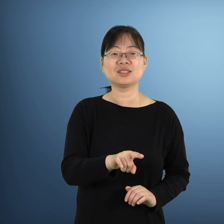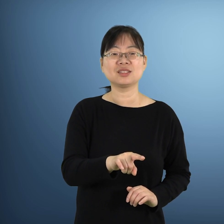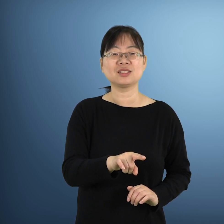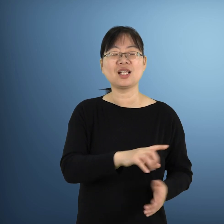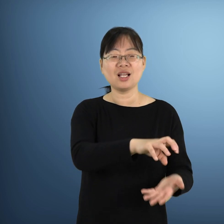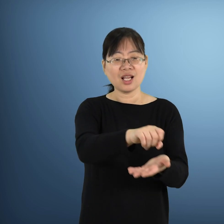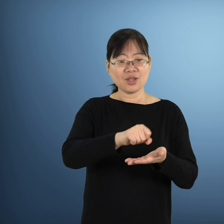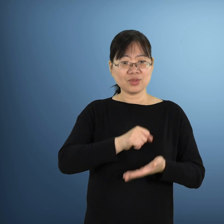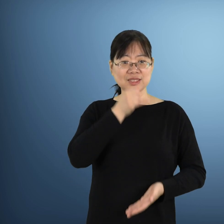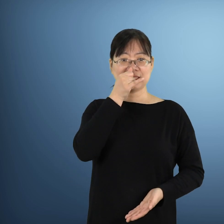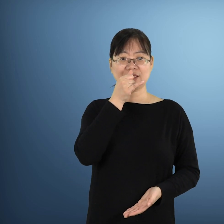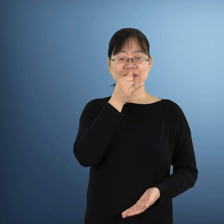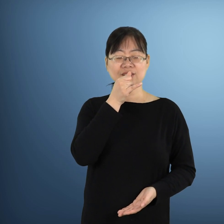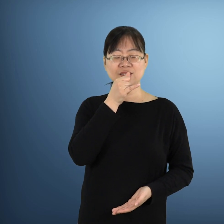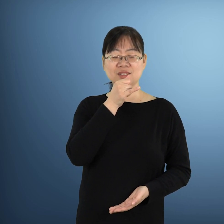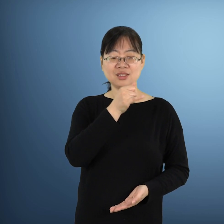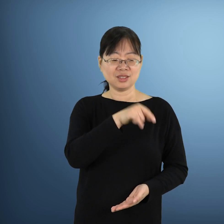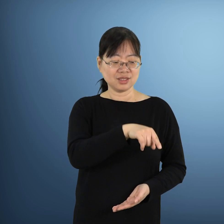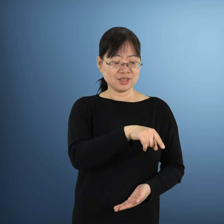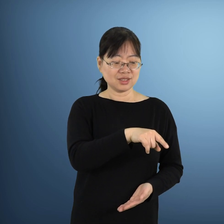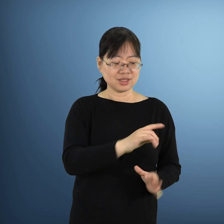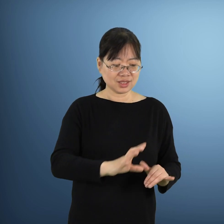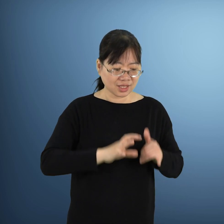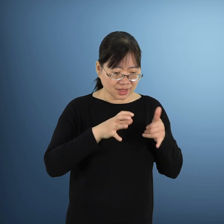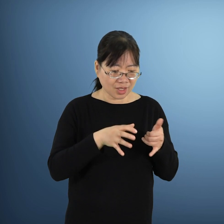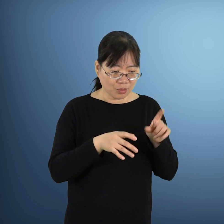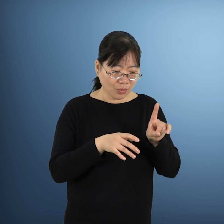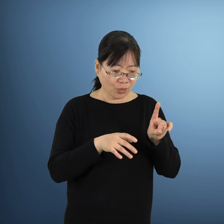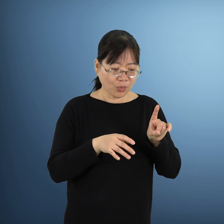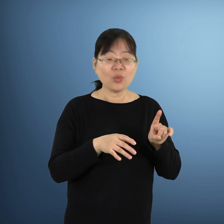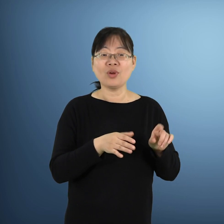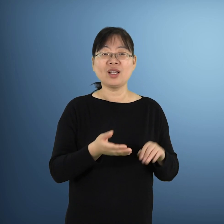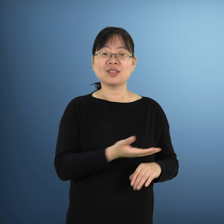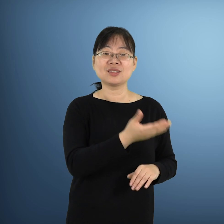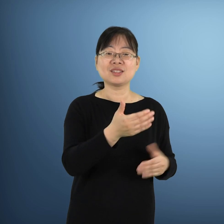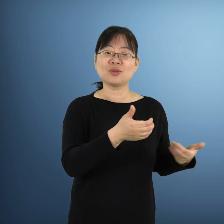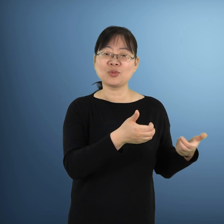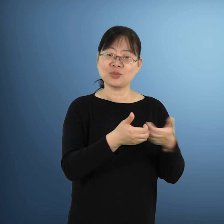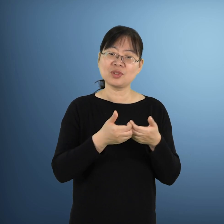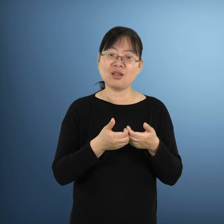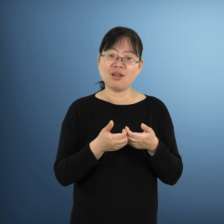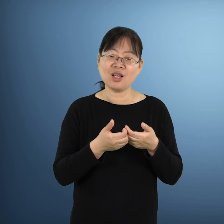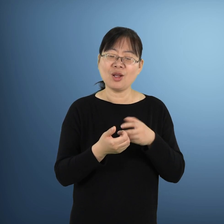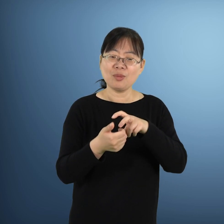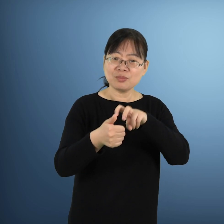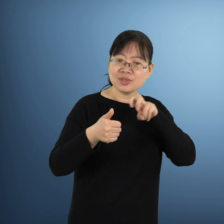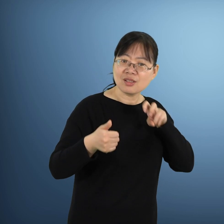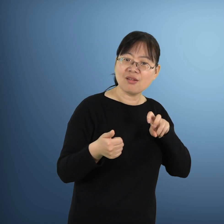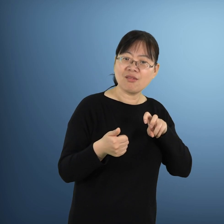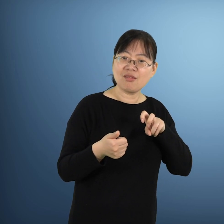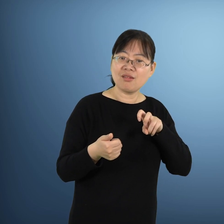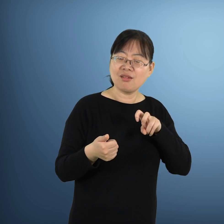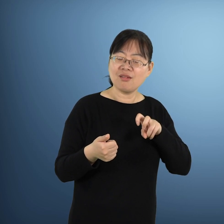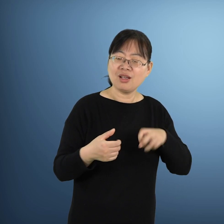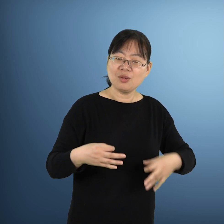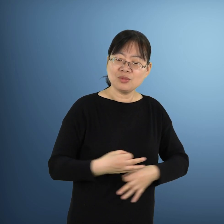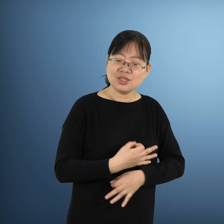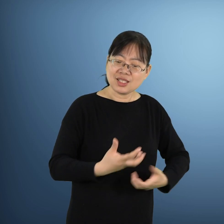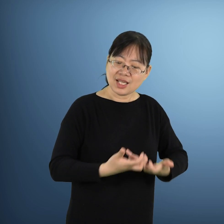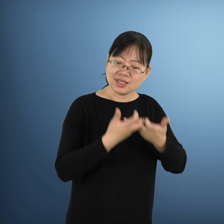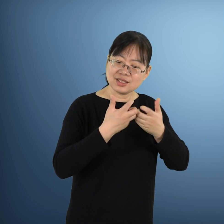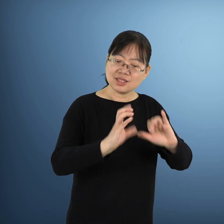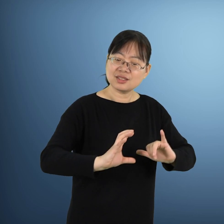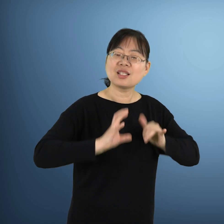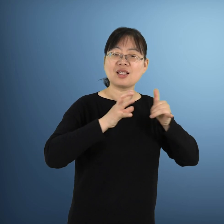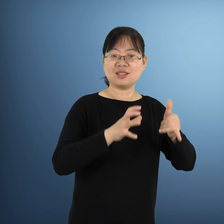그들을 떠안고 있는, 떠받치고 있는 세상은 어떤 세상이냐면 그들을 공격하고 미워하는 불의가